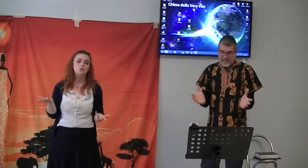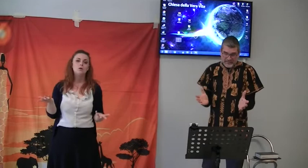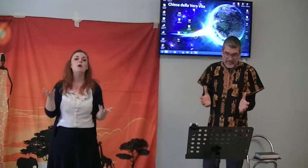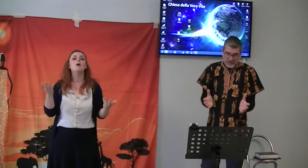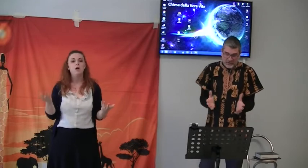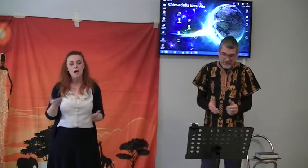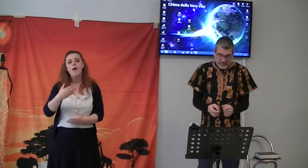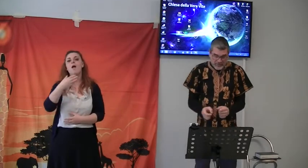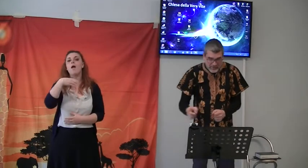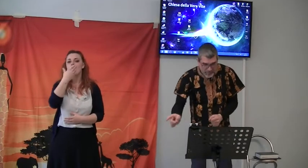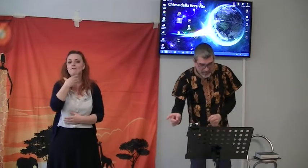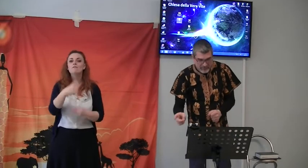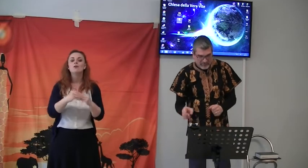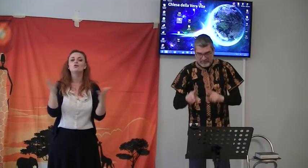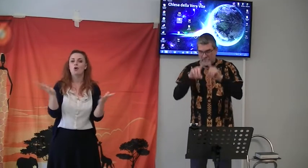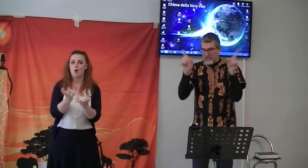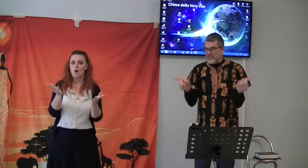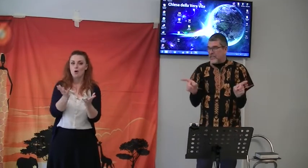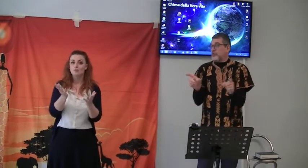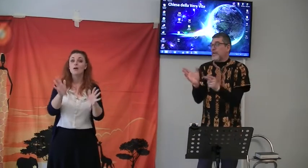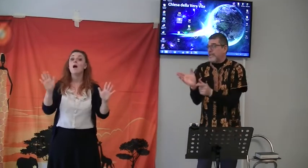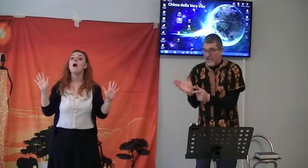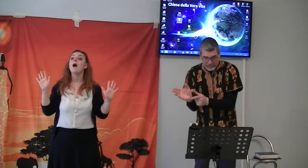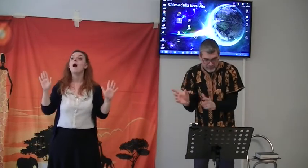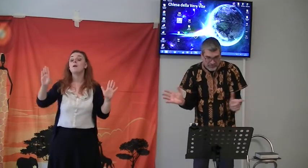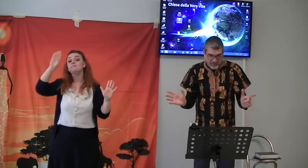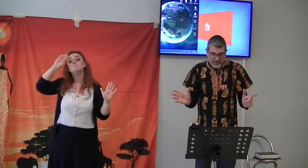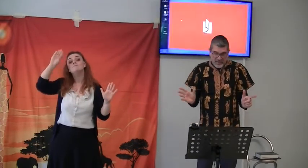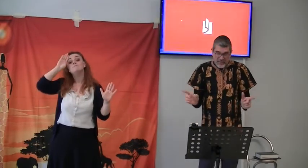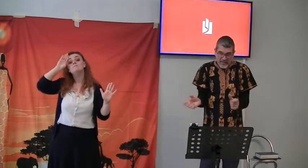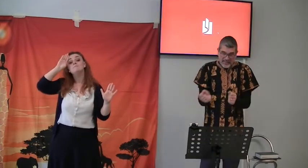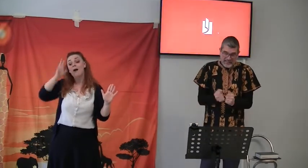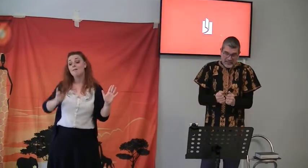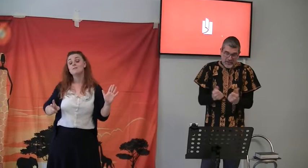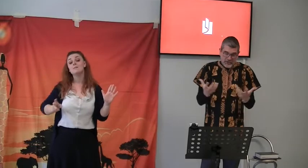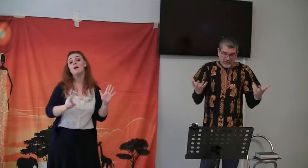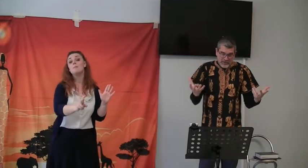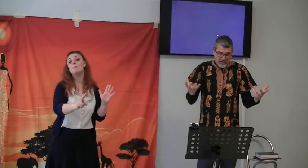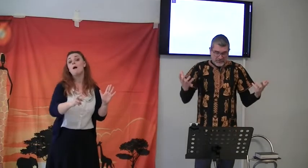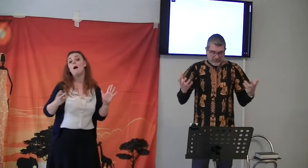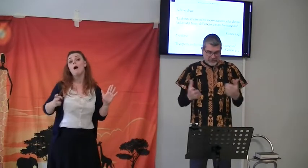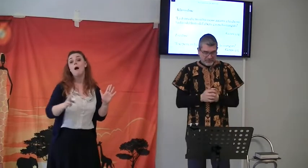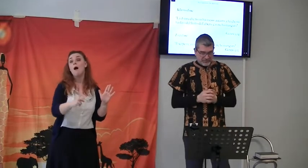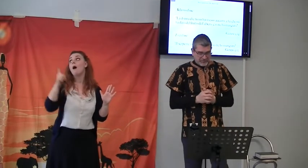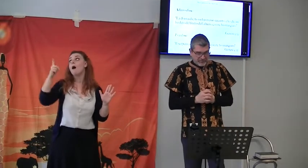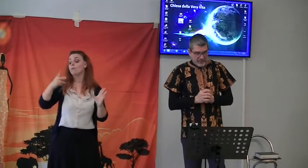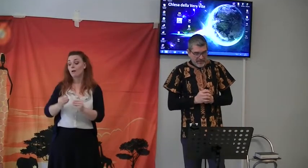discolparsi anche lei, ha detto: ma è stato il serpente, tra parentesi, che tu hai creato, no? Che mi ha ingannato e io ne ho mangiato.